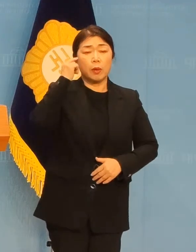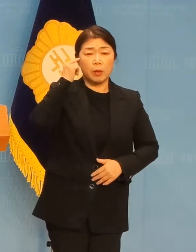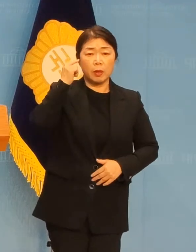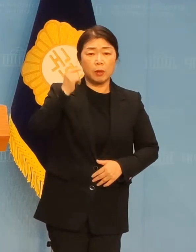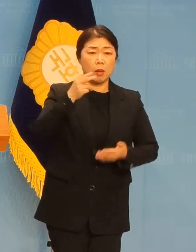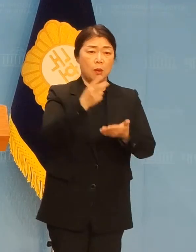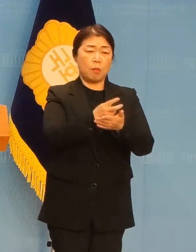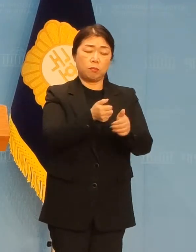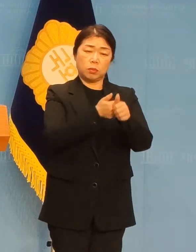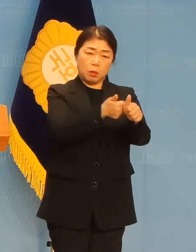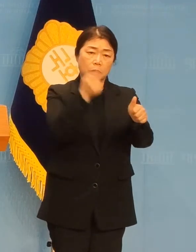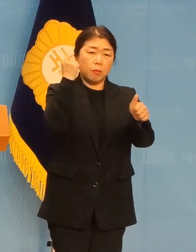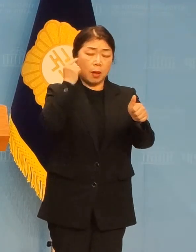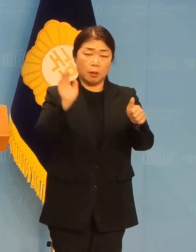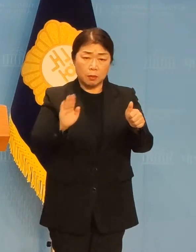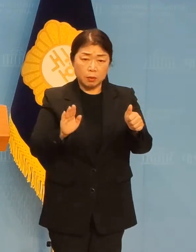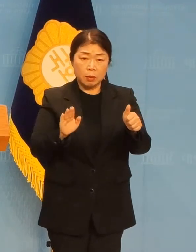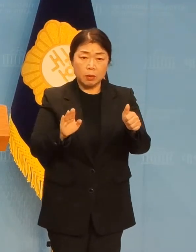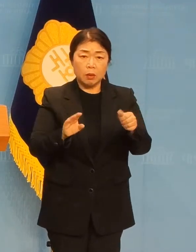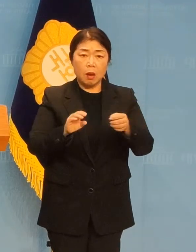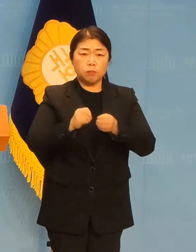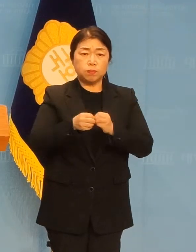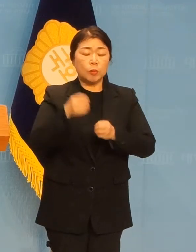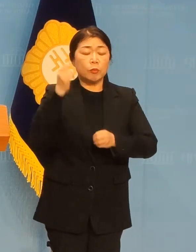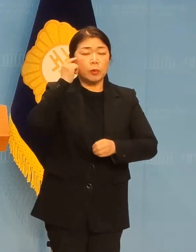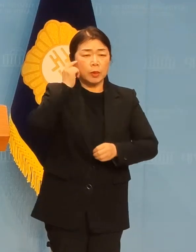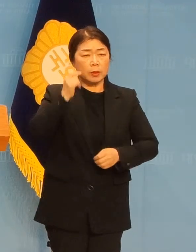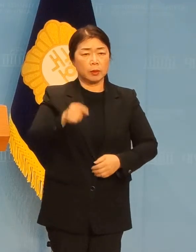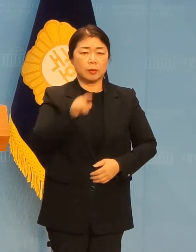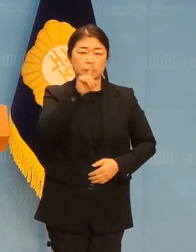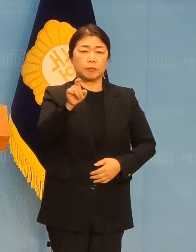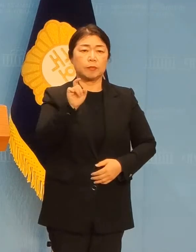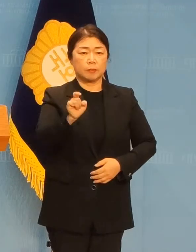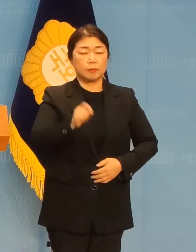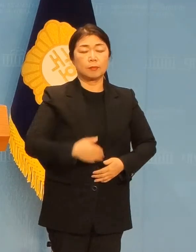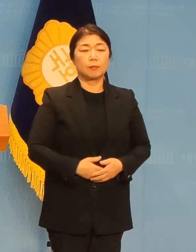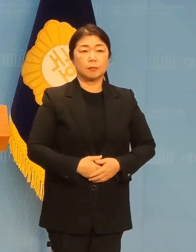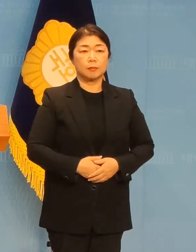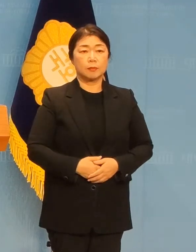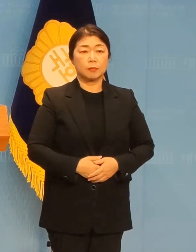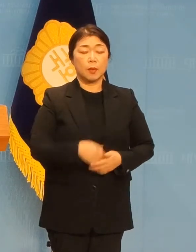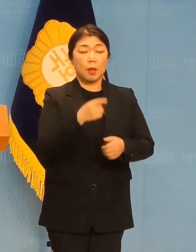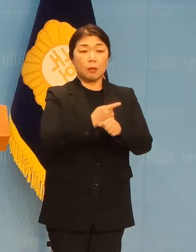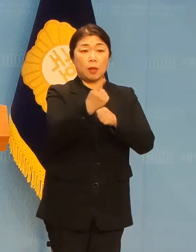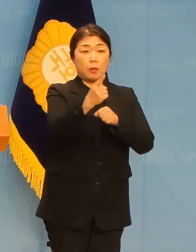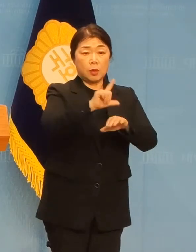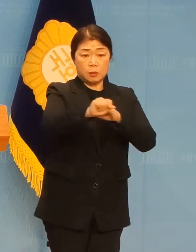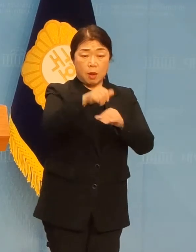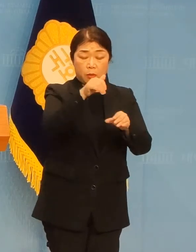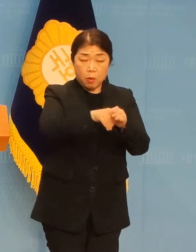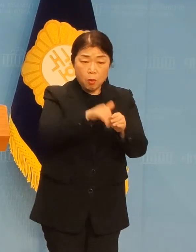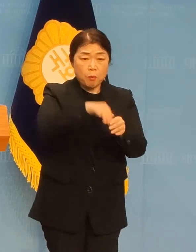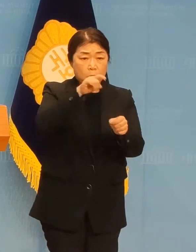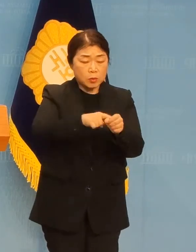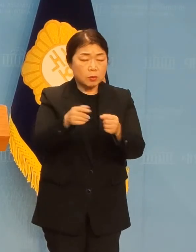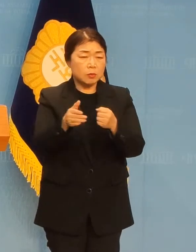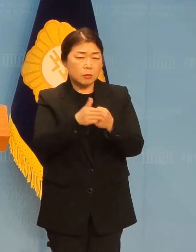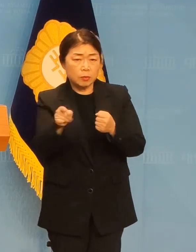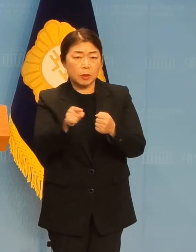무참히 훼손하면서까지 무리수를 두는 것입니까? 내년 지방선거를 위한